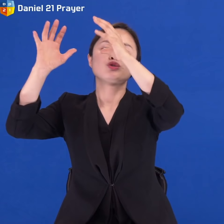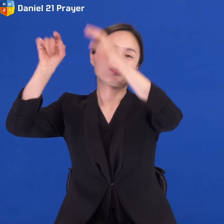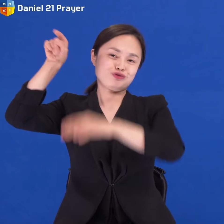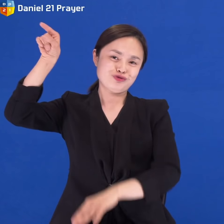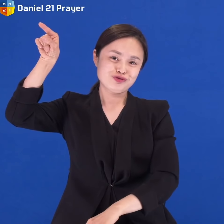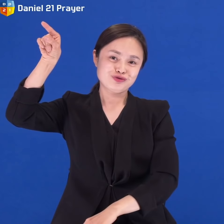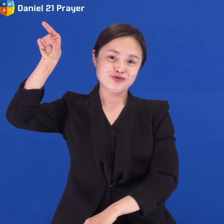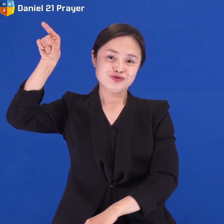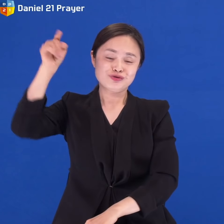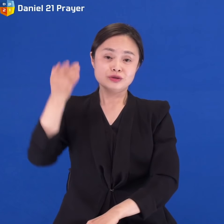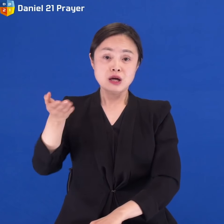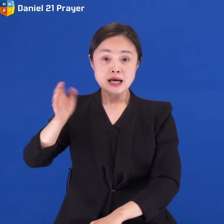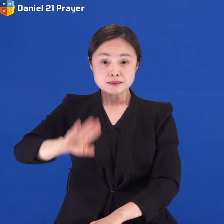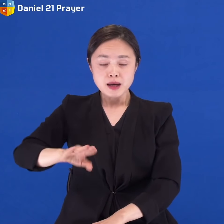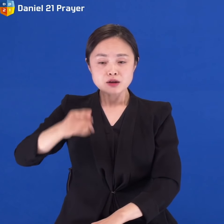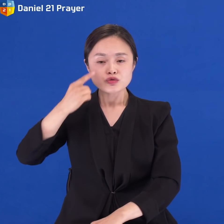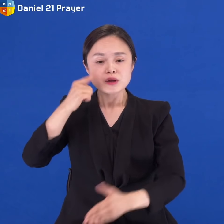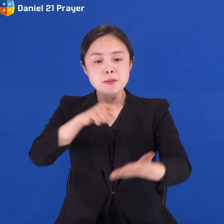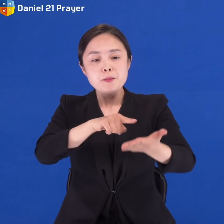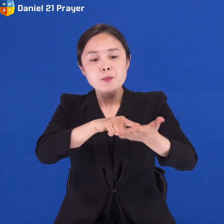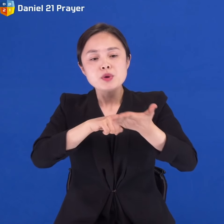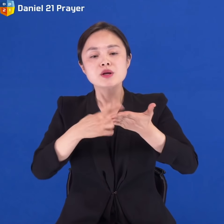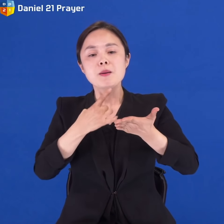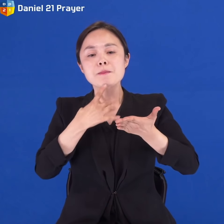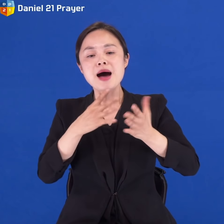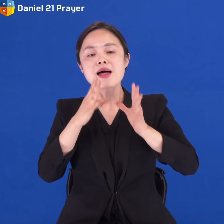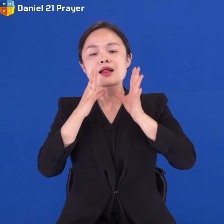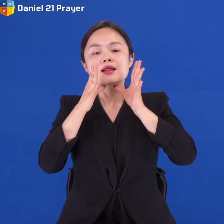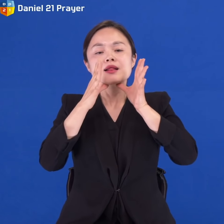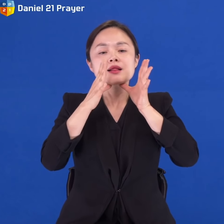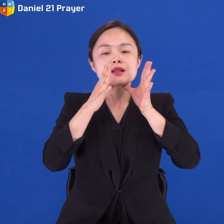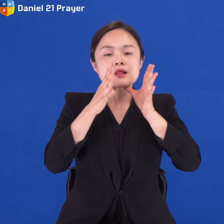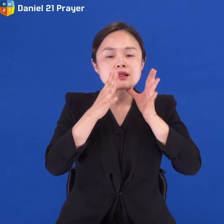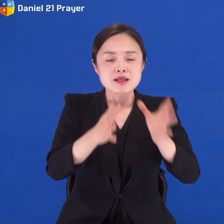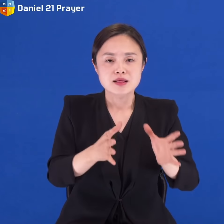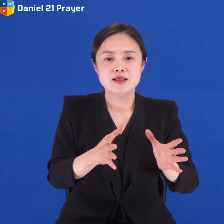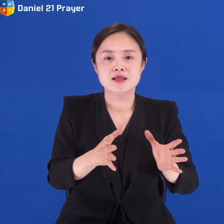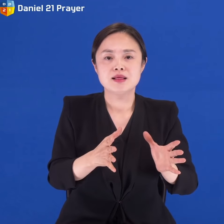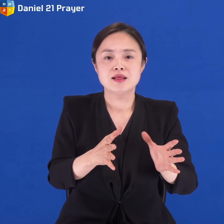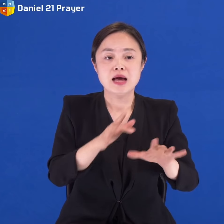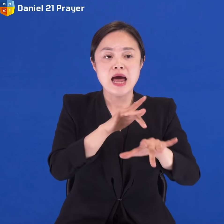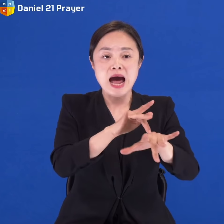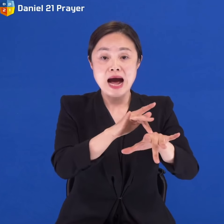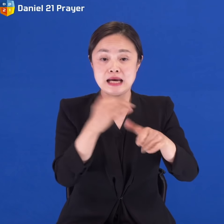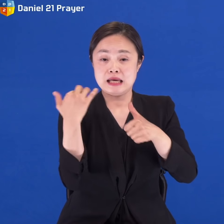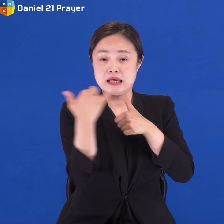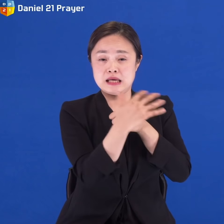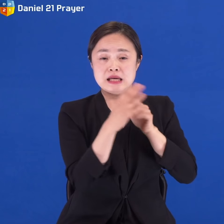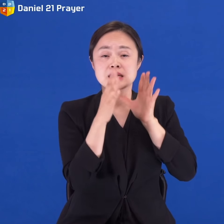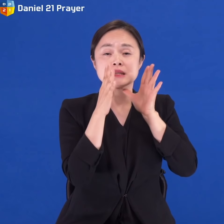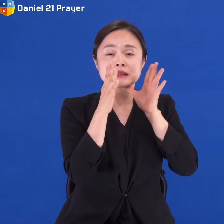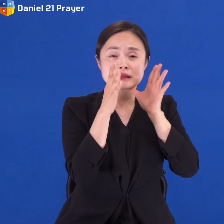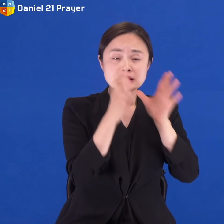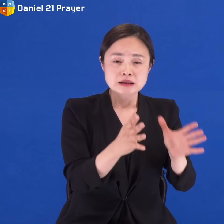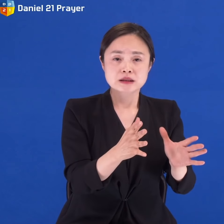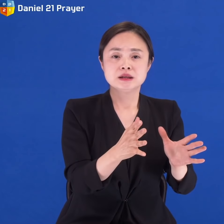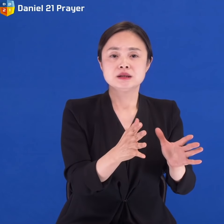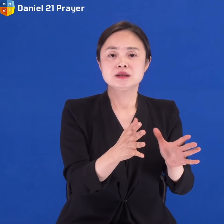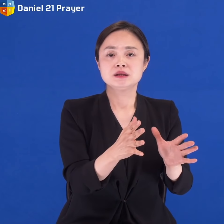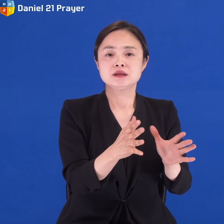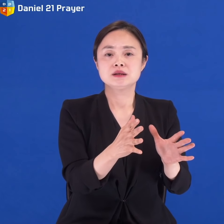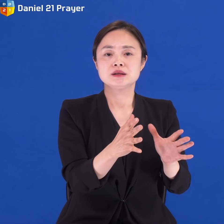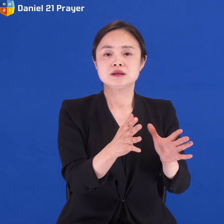거짓에 속아서 어째요? 스스로 못 나서는 거예요. 하나님 앞에 가져간다 했지만